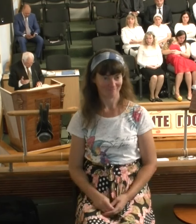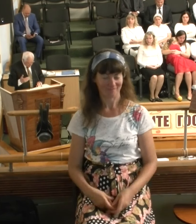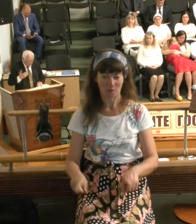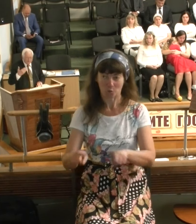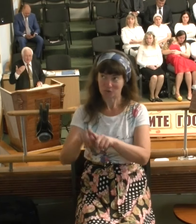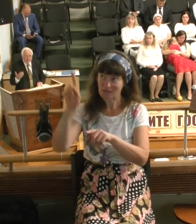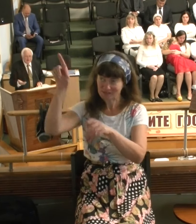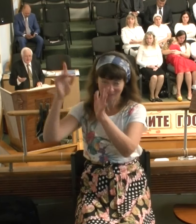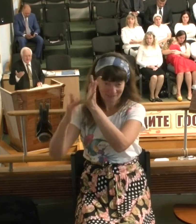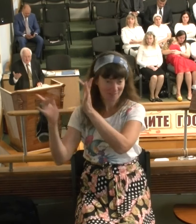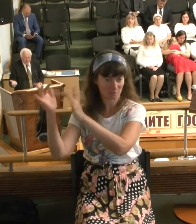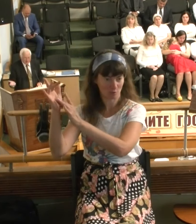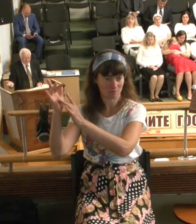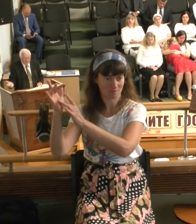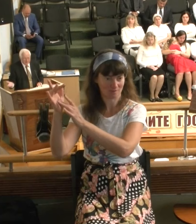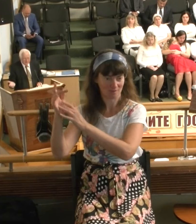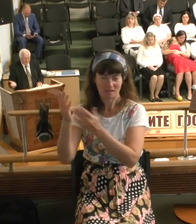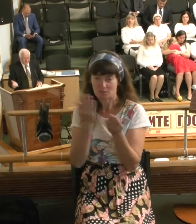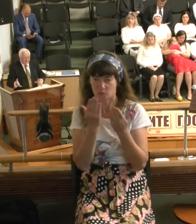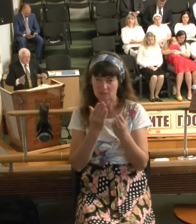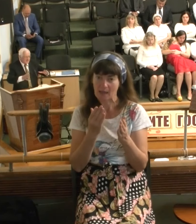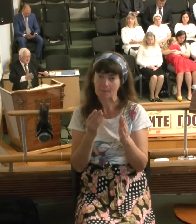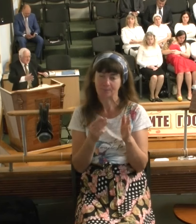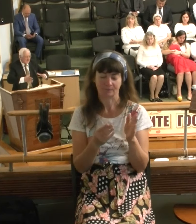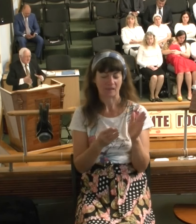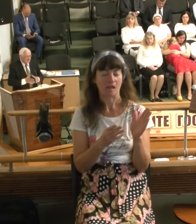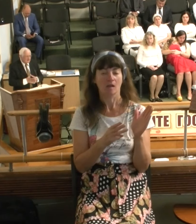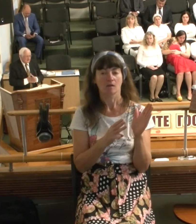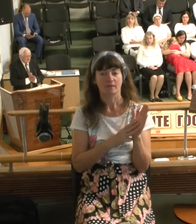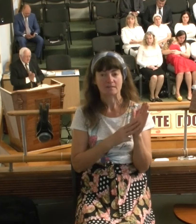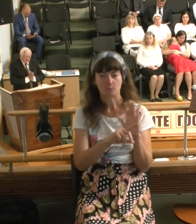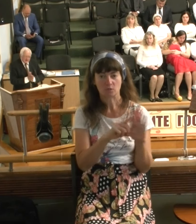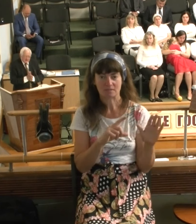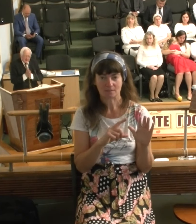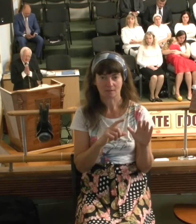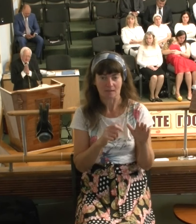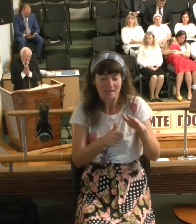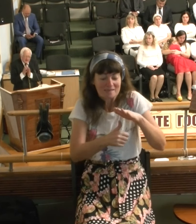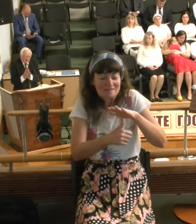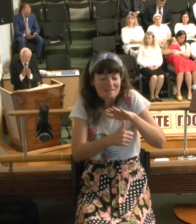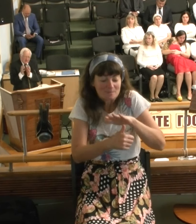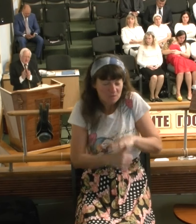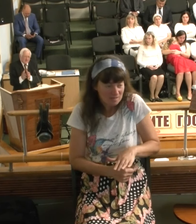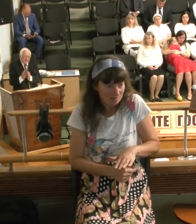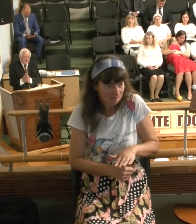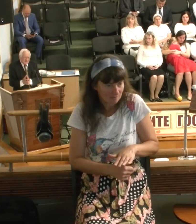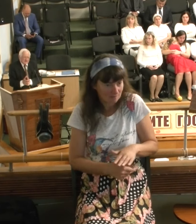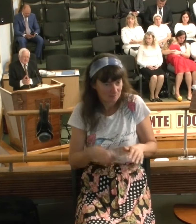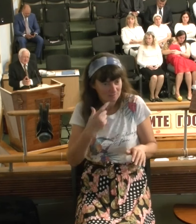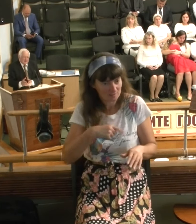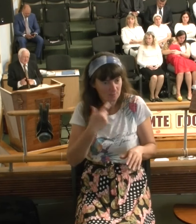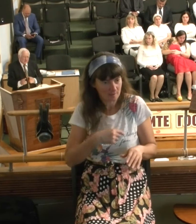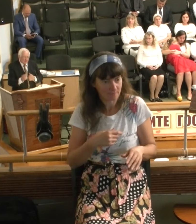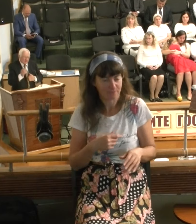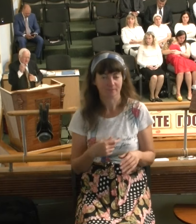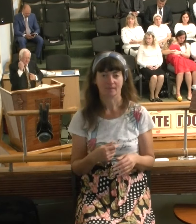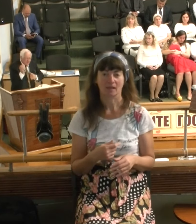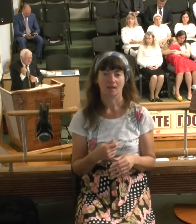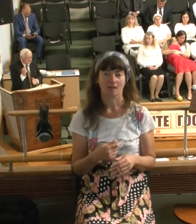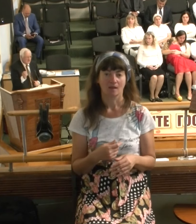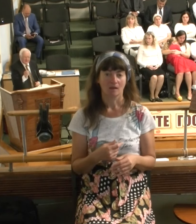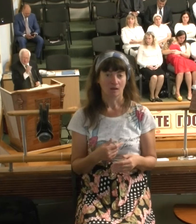8 стих. Смирил себя. Смирил, то есть стал в такое положение, когда